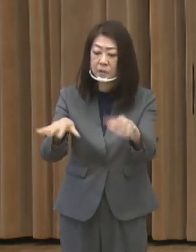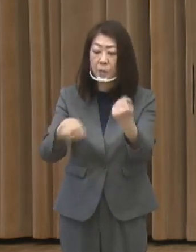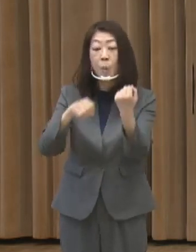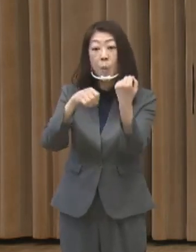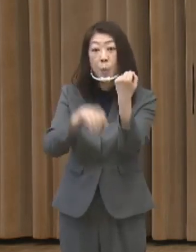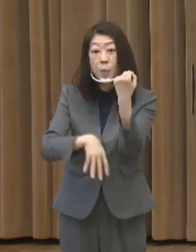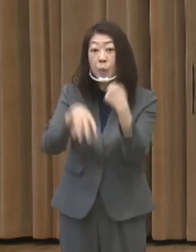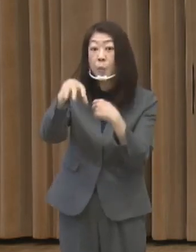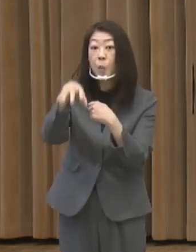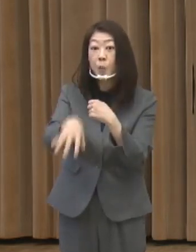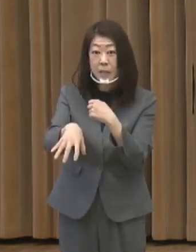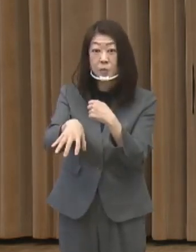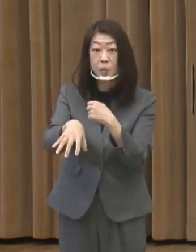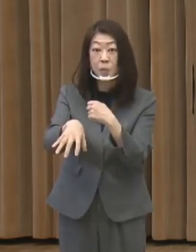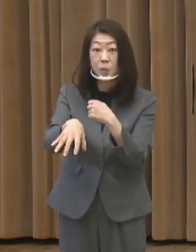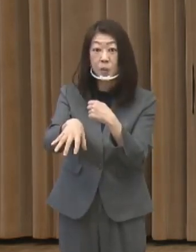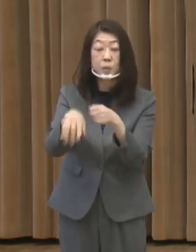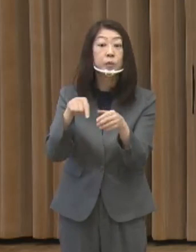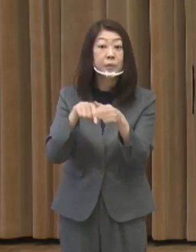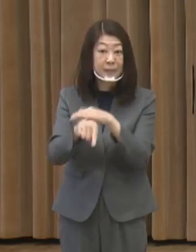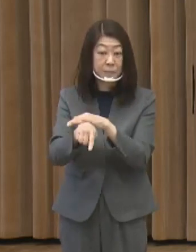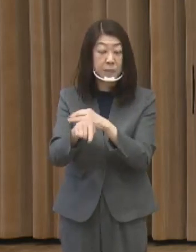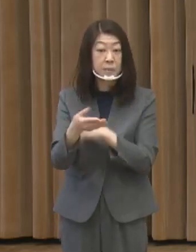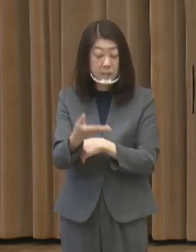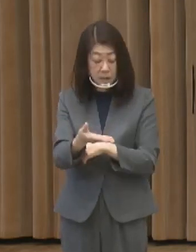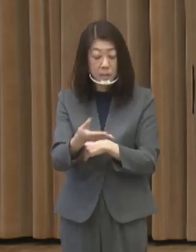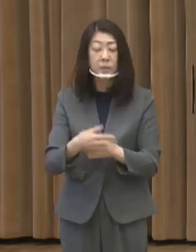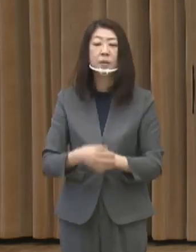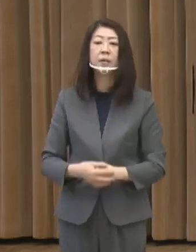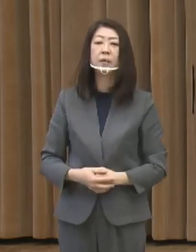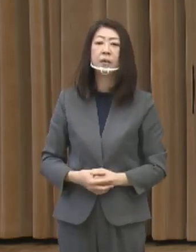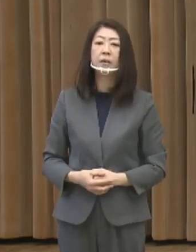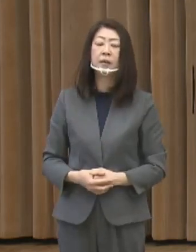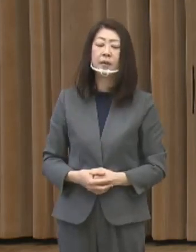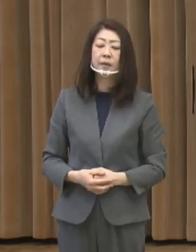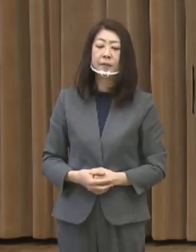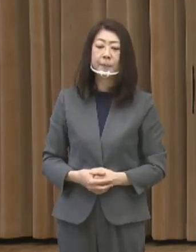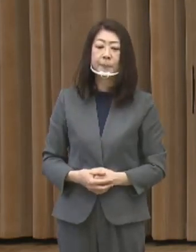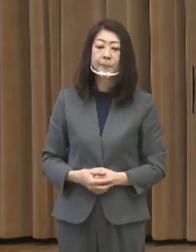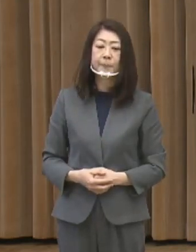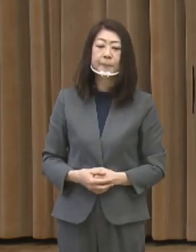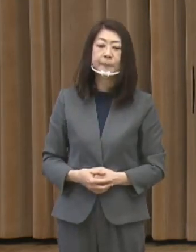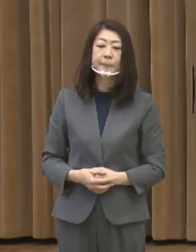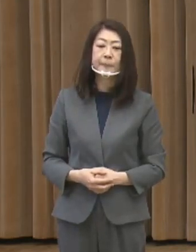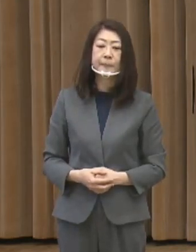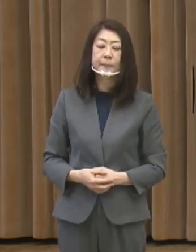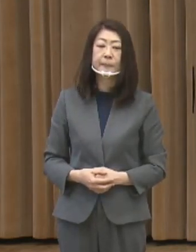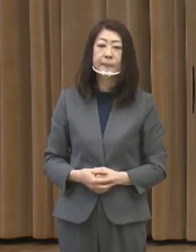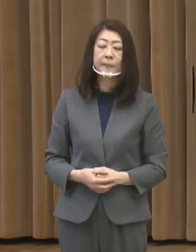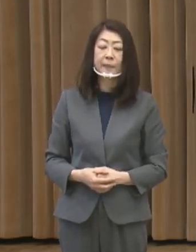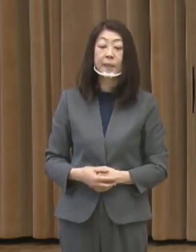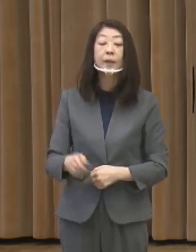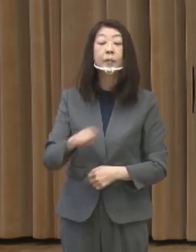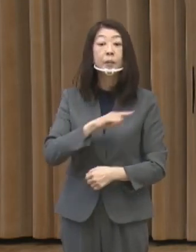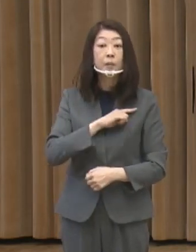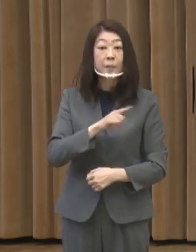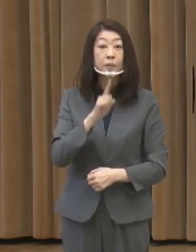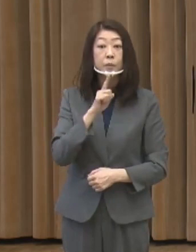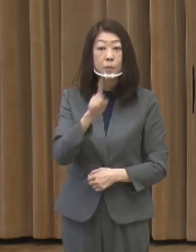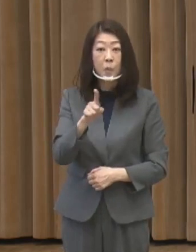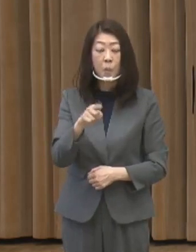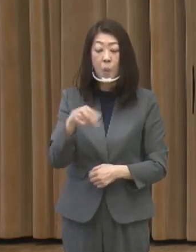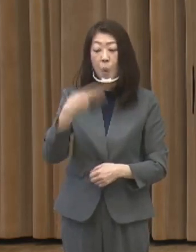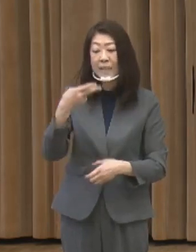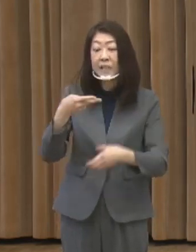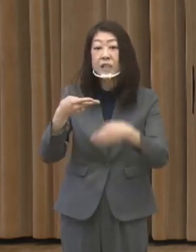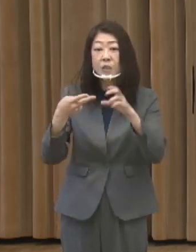を集中的に対応しているというような認識でよろしいんでしょうか。 まず最初に飲食店ば